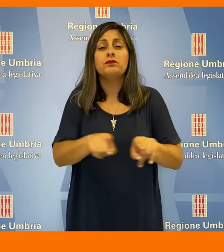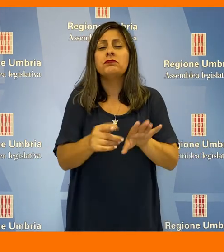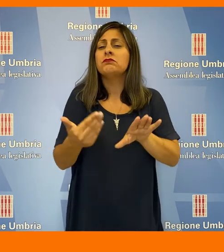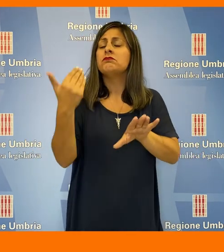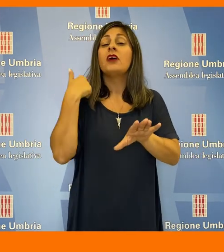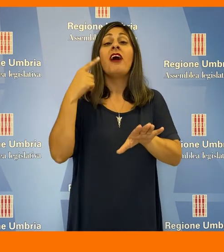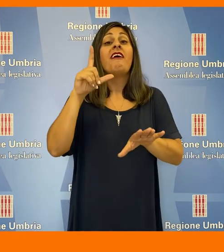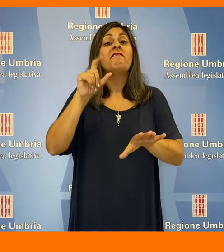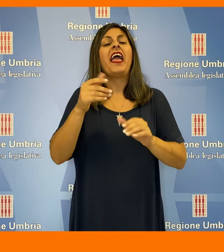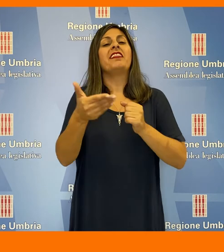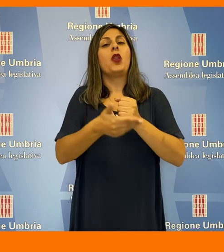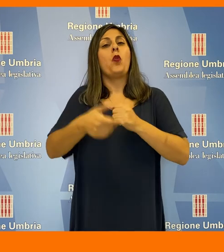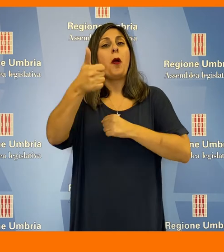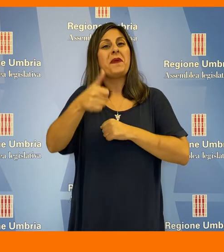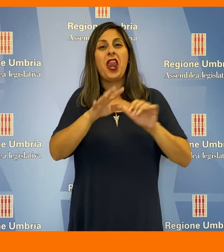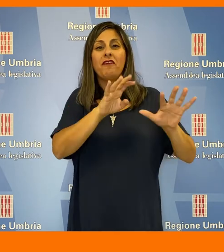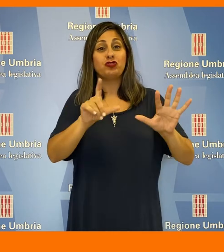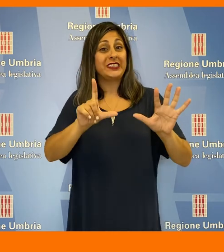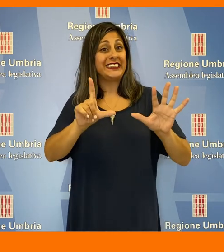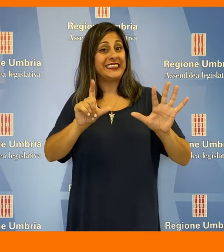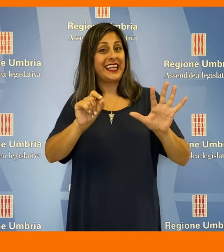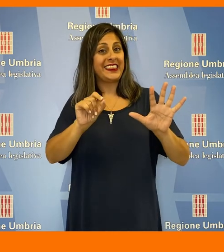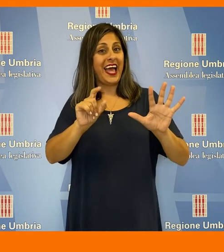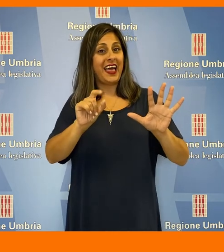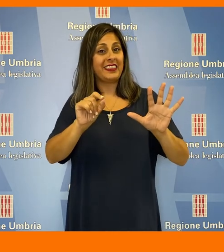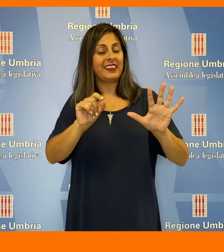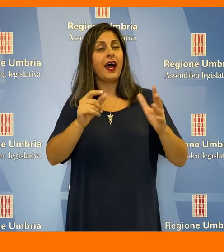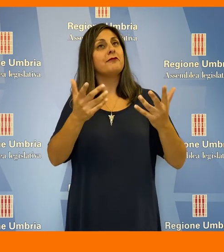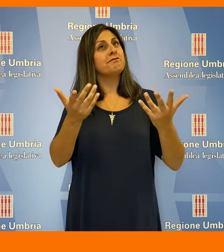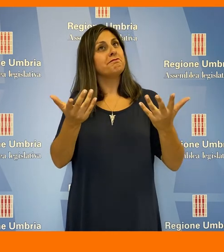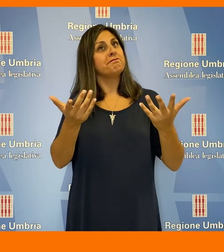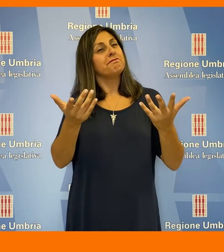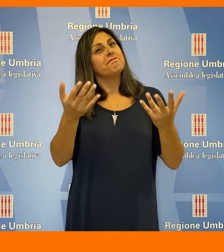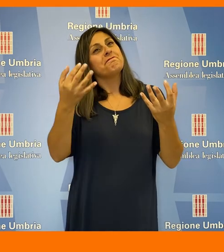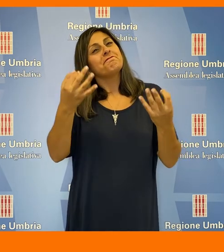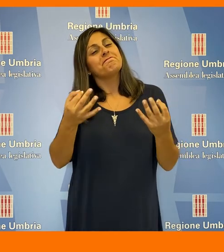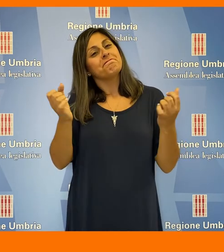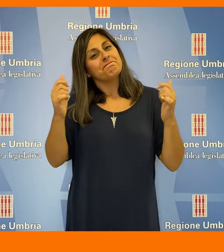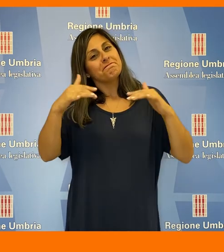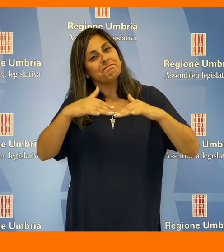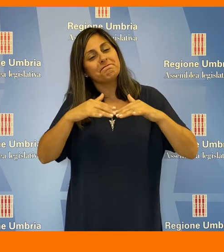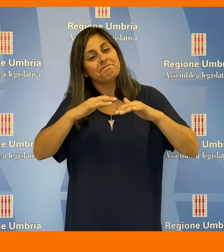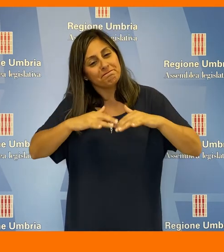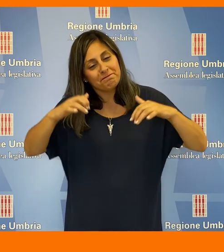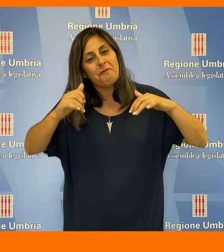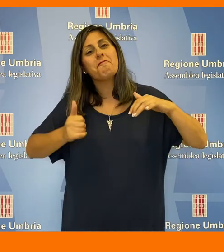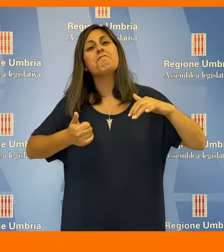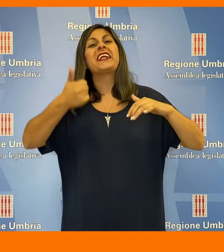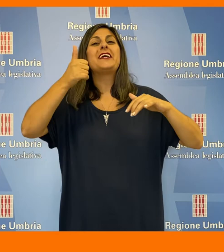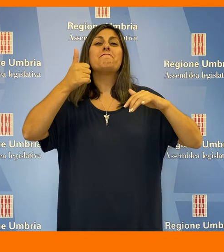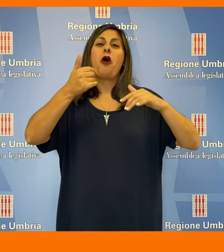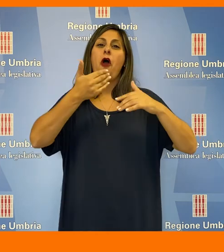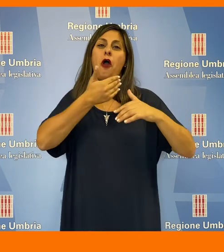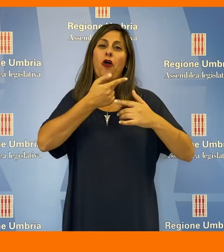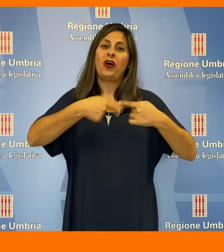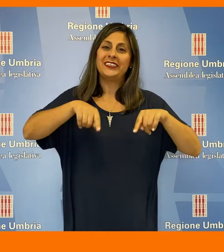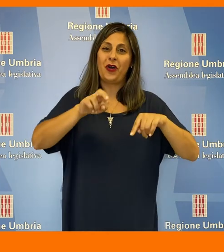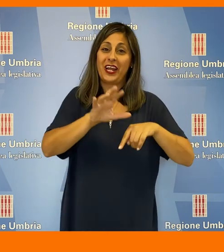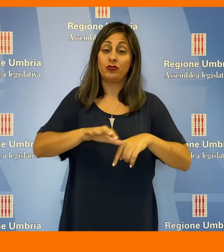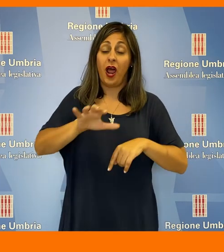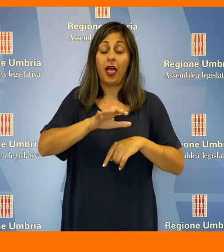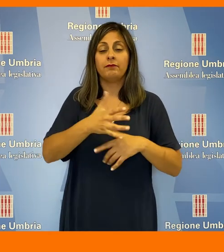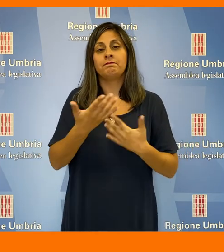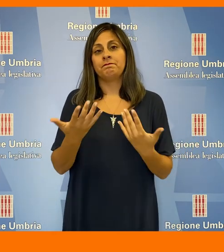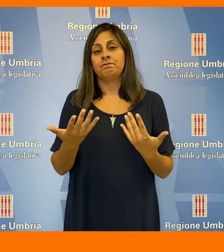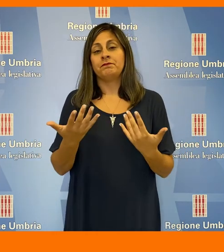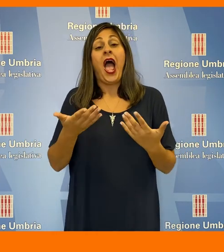come ieri, il 20 luglio del 1970, si era riunito il primo Consiglio regionale.